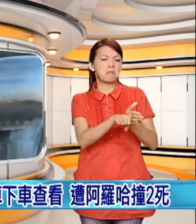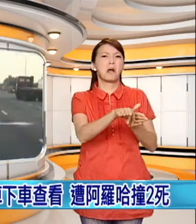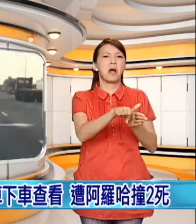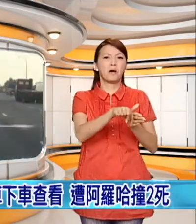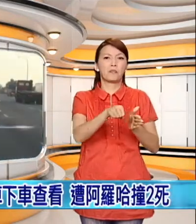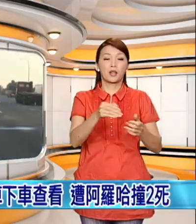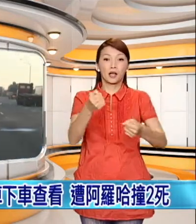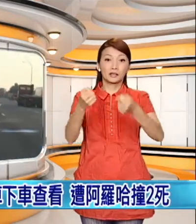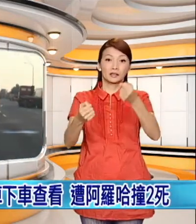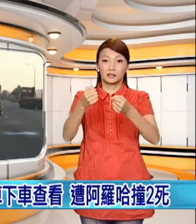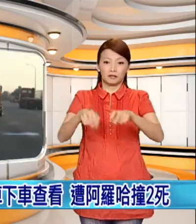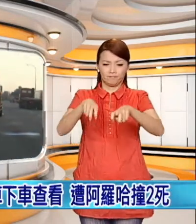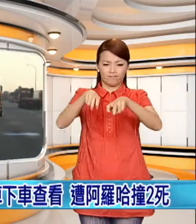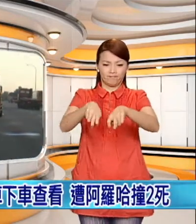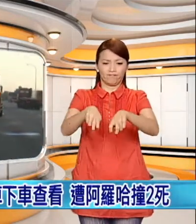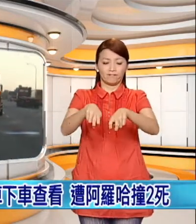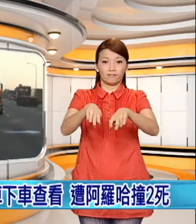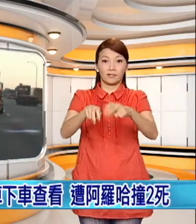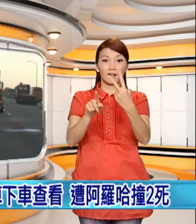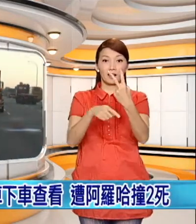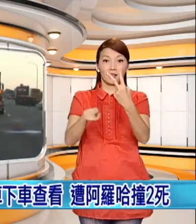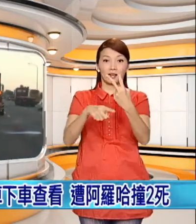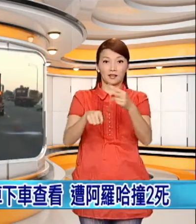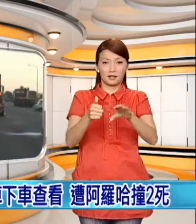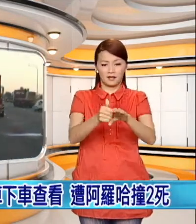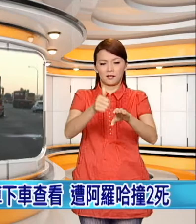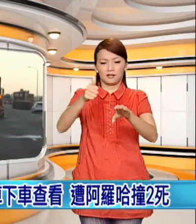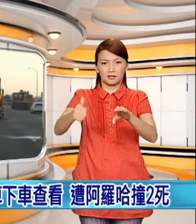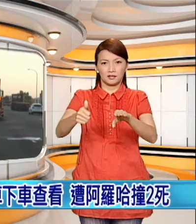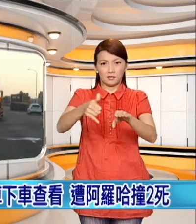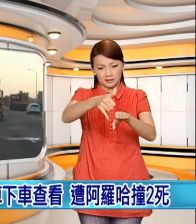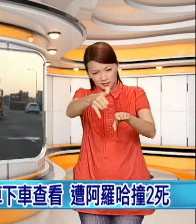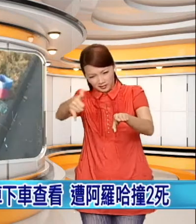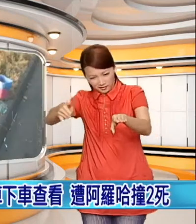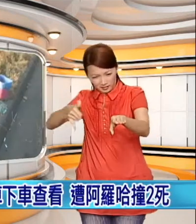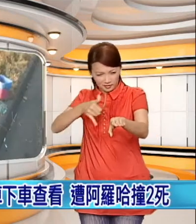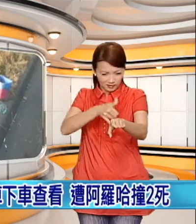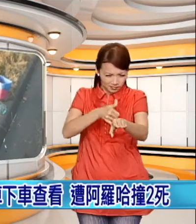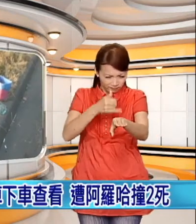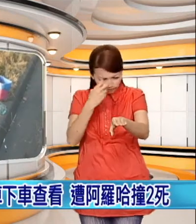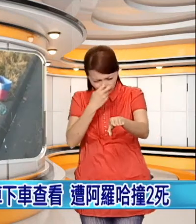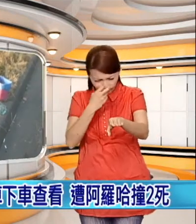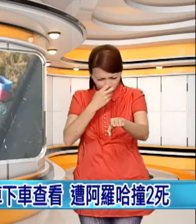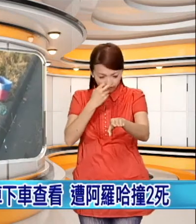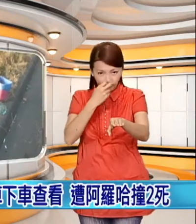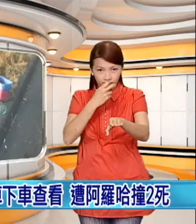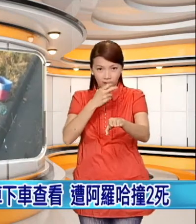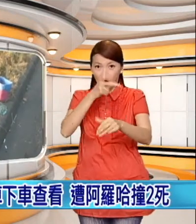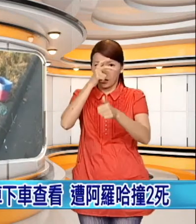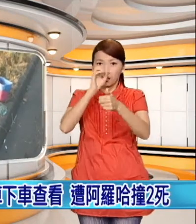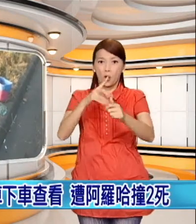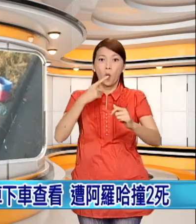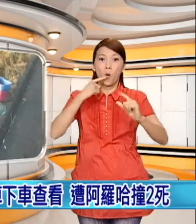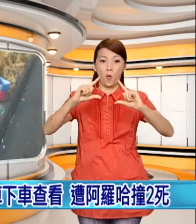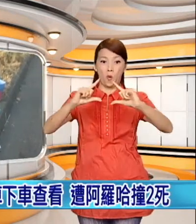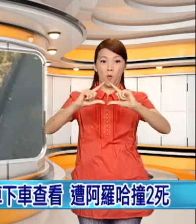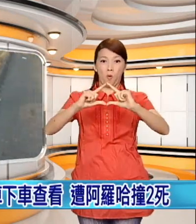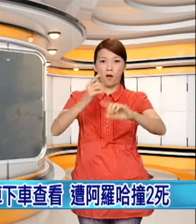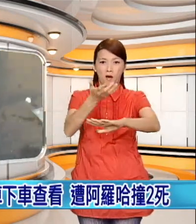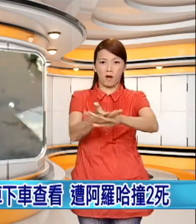和乘客下车之后就站在车子后方，却没有摆放警告标示。可能因为当时